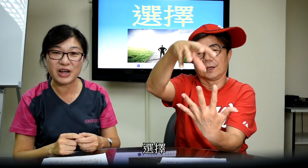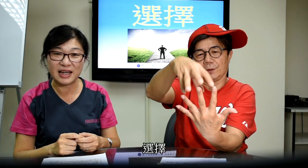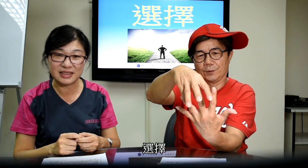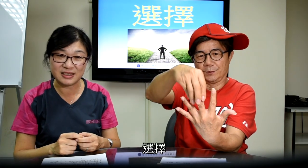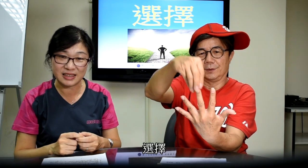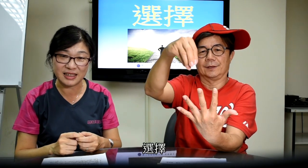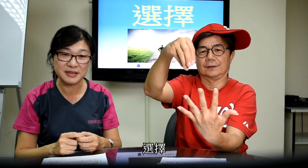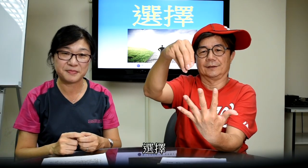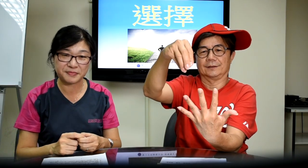选择。